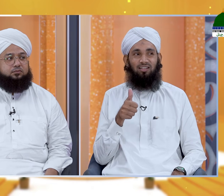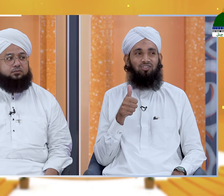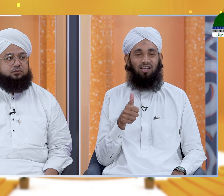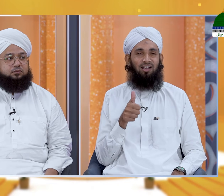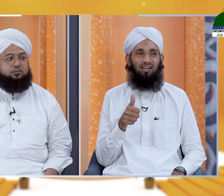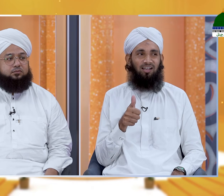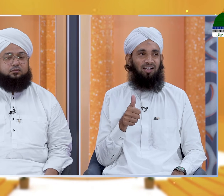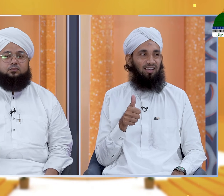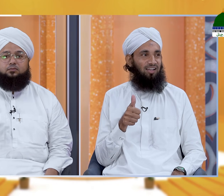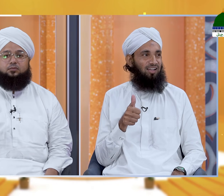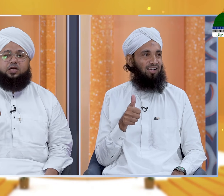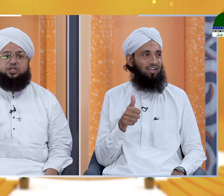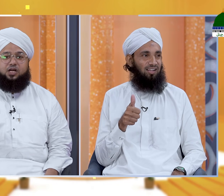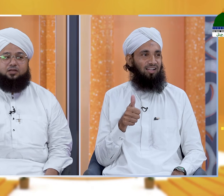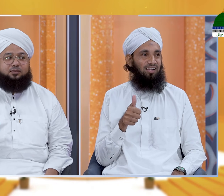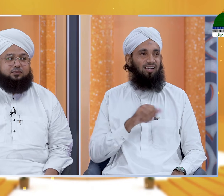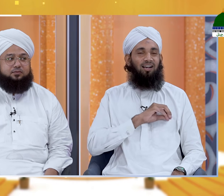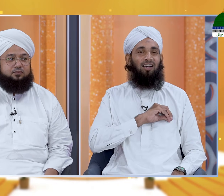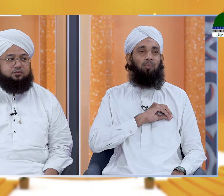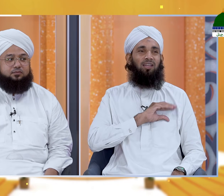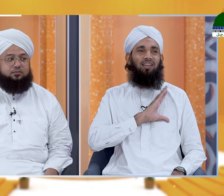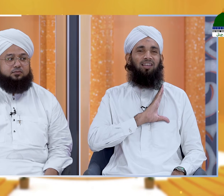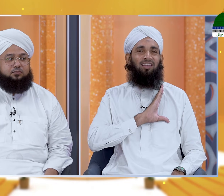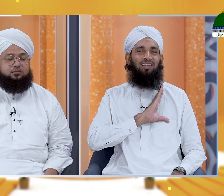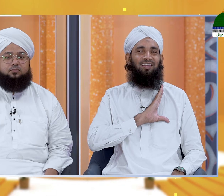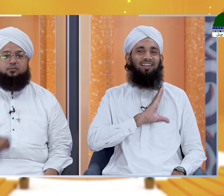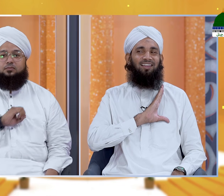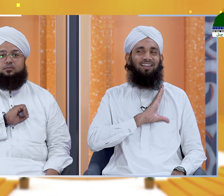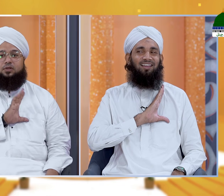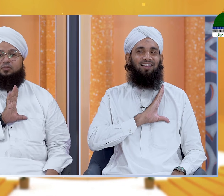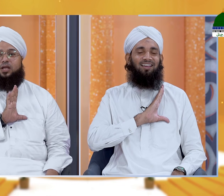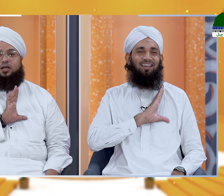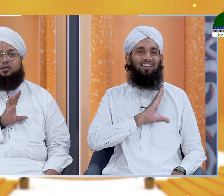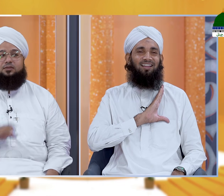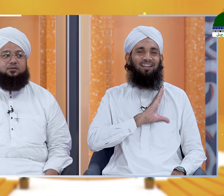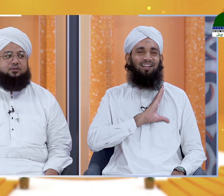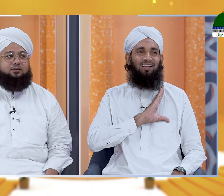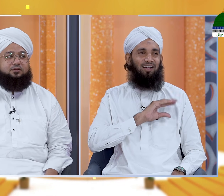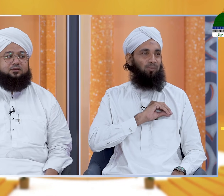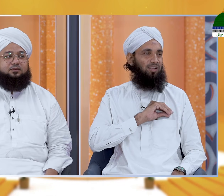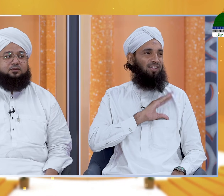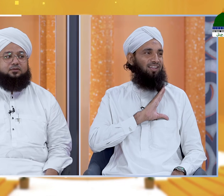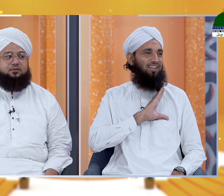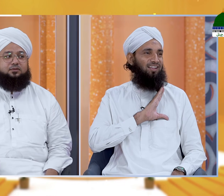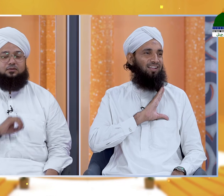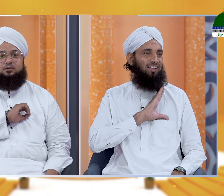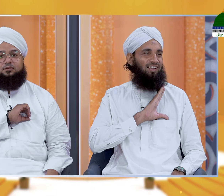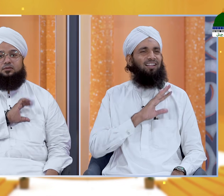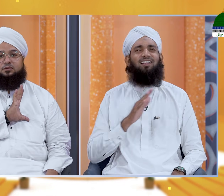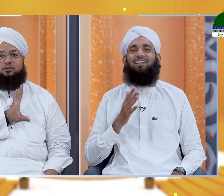اچھا. اچھا. عمل. عمل. عمل